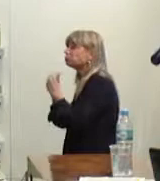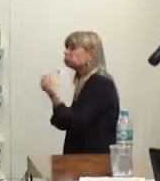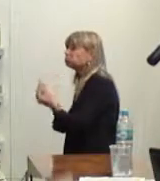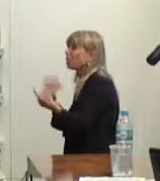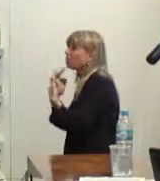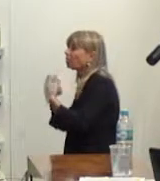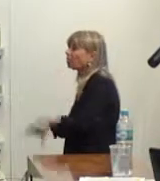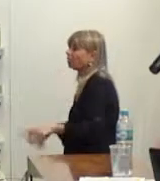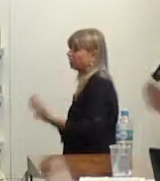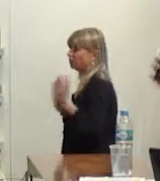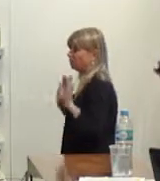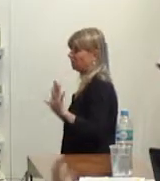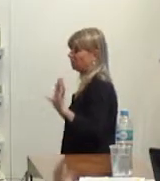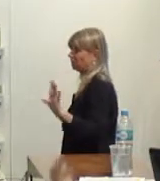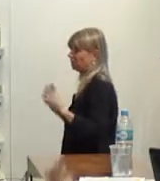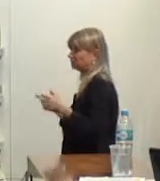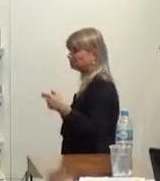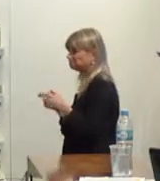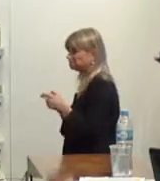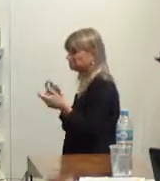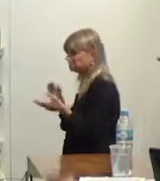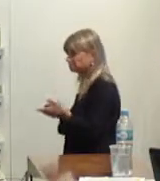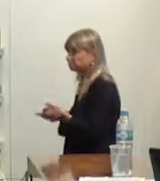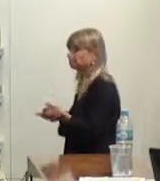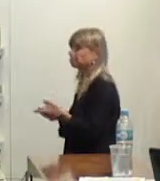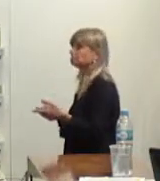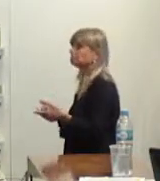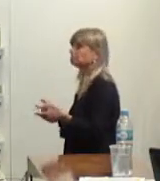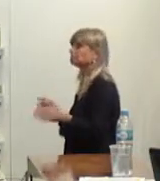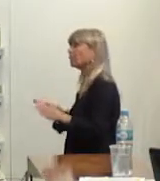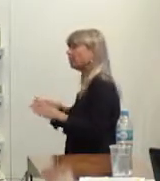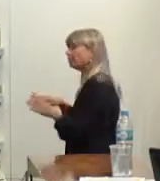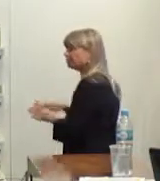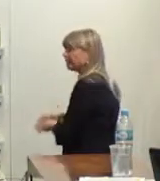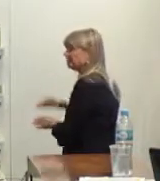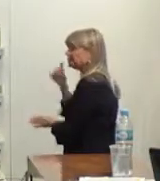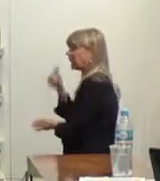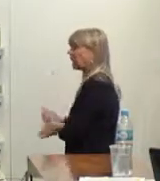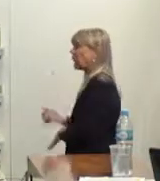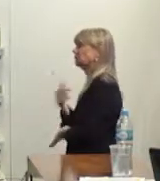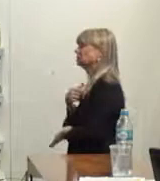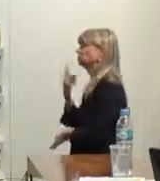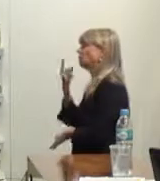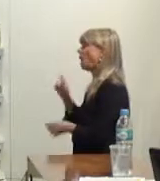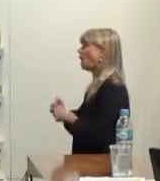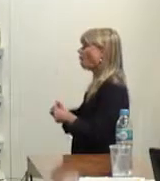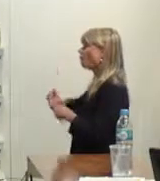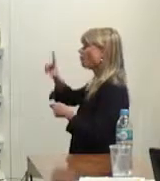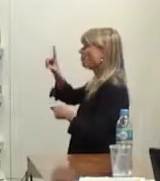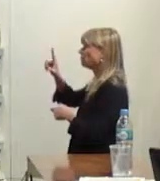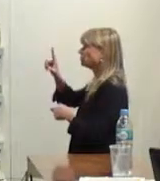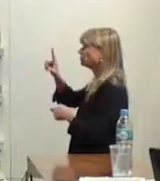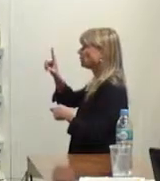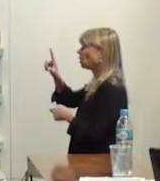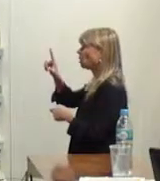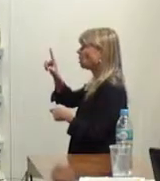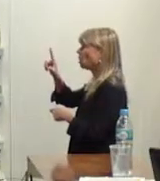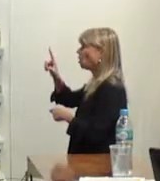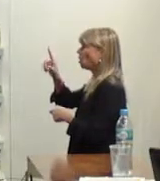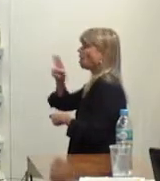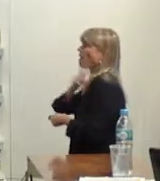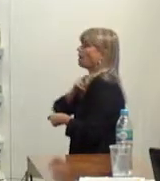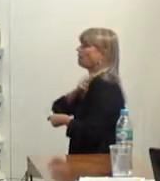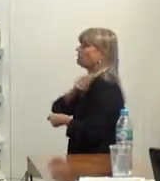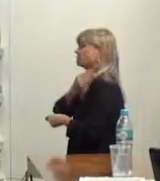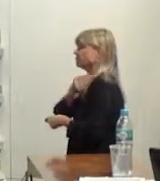en cuanto debe ser la tarifa. Pero por el otro lado, lo que tenemos es que el aumento que hizo Macri el año